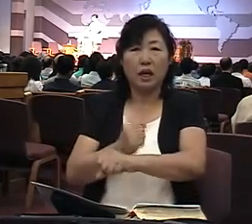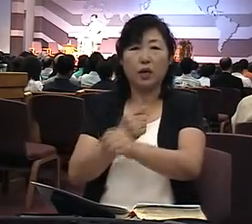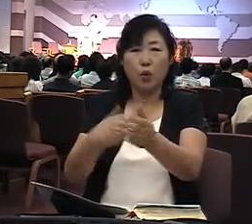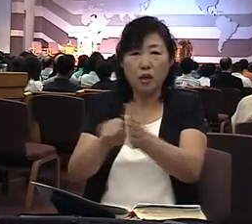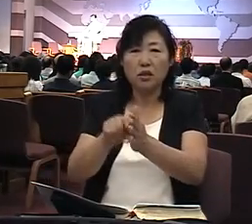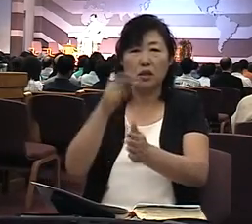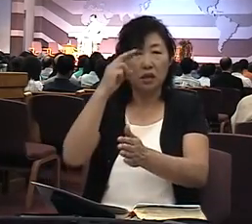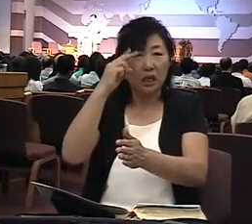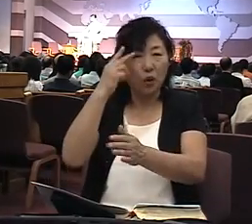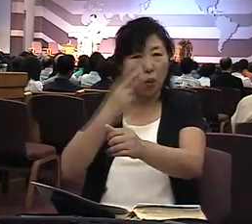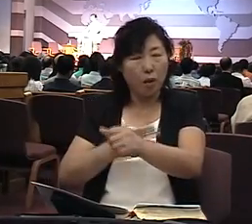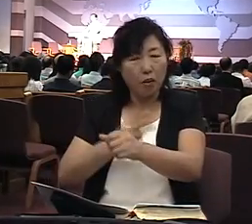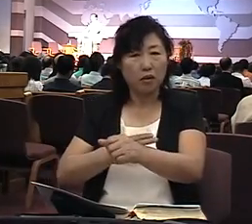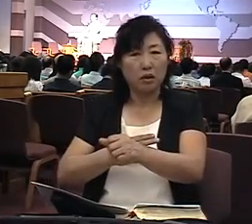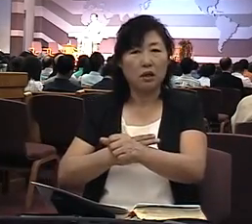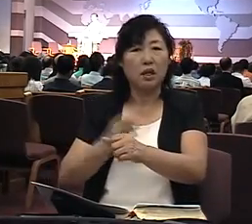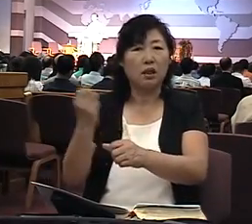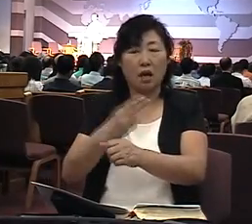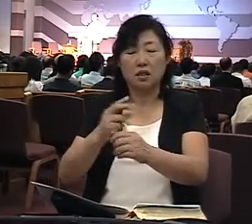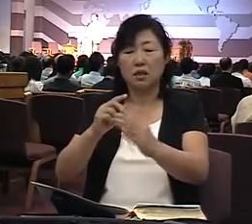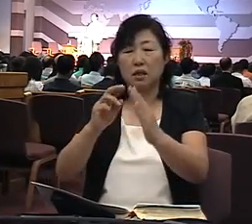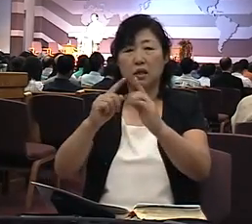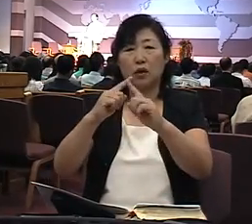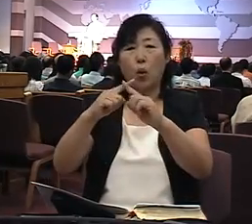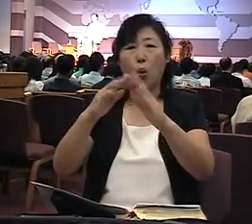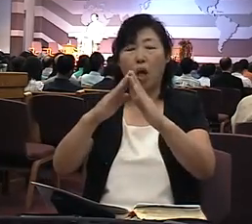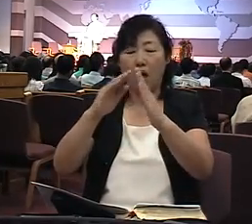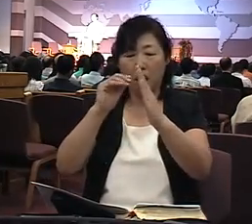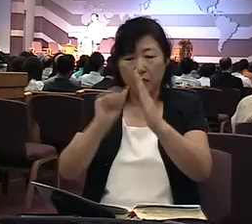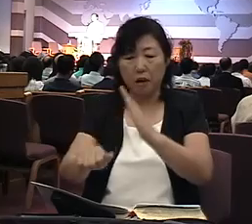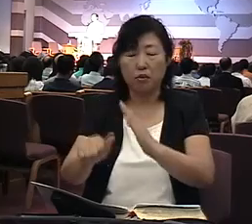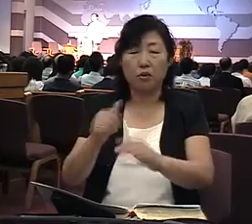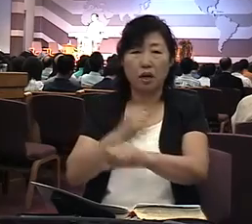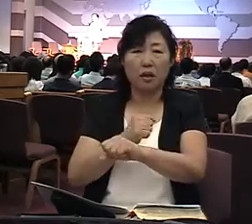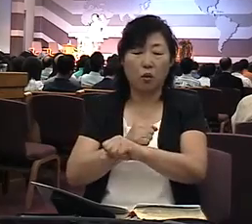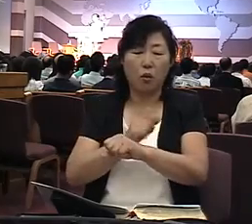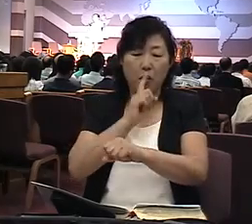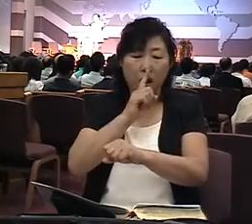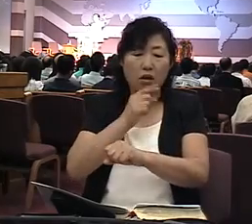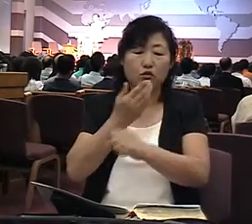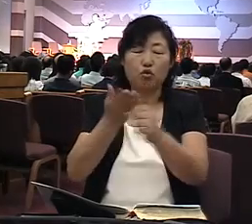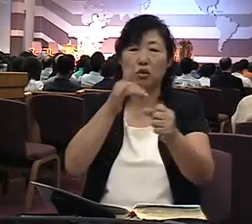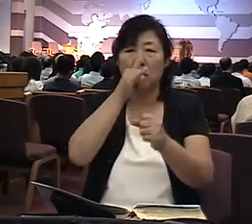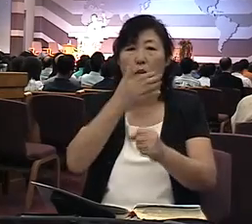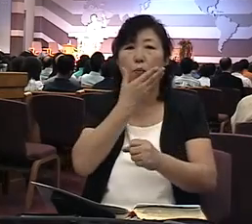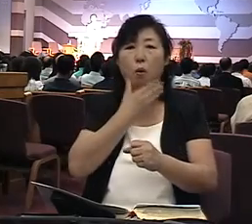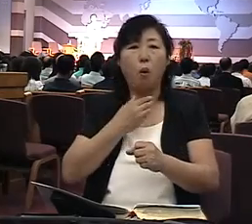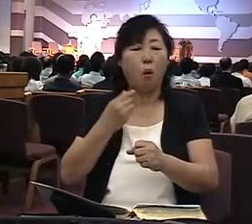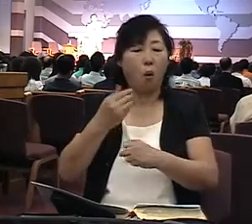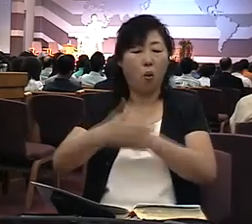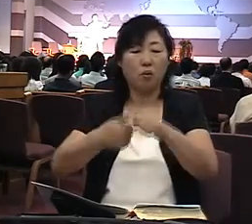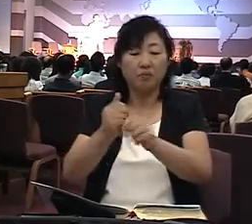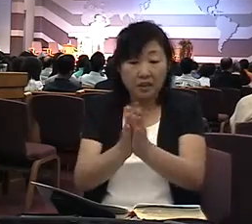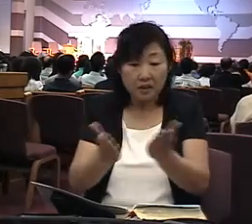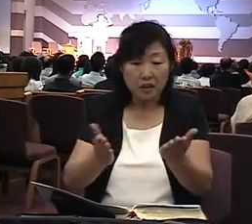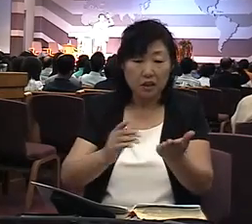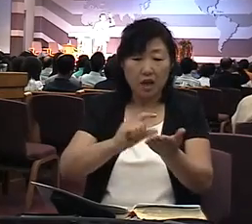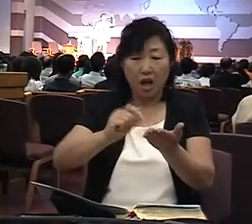다시 방문했다고 말씀해 주시고 있습니다. 자, 복음서에서 예수님이 보여주신